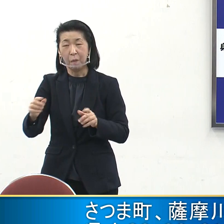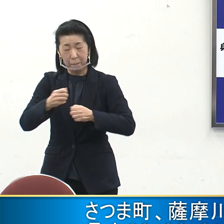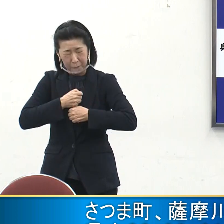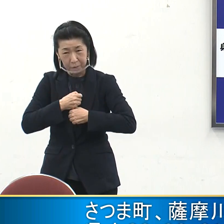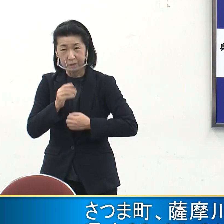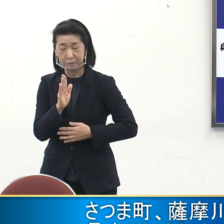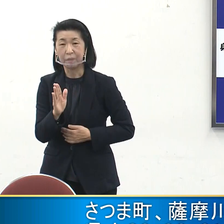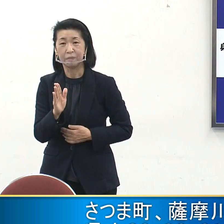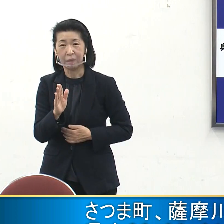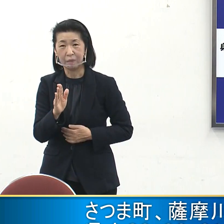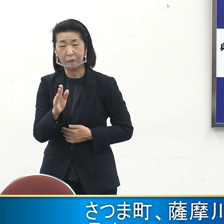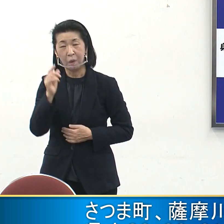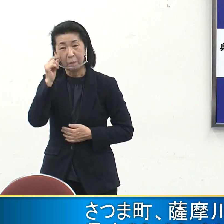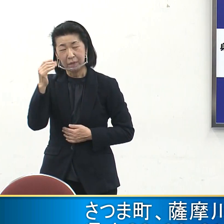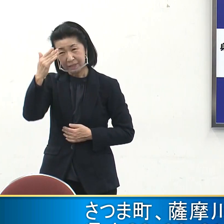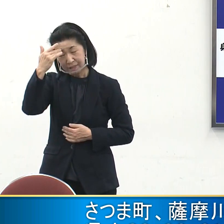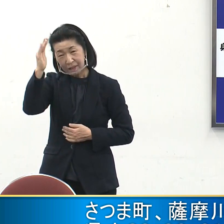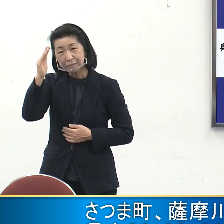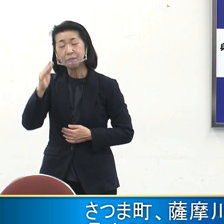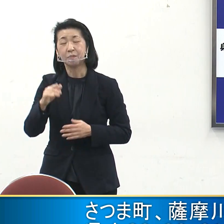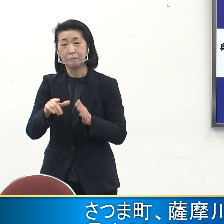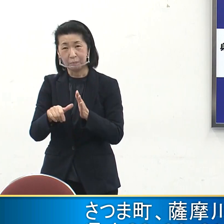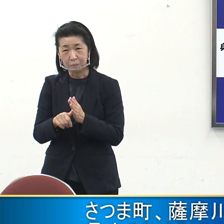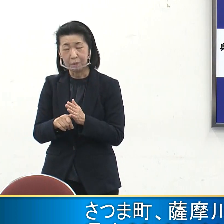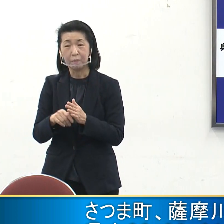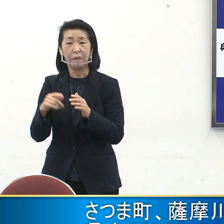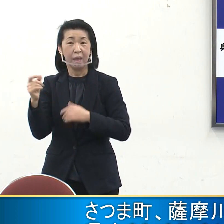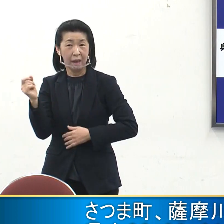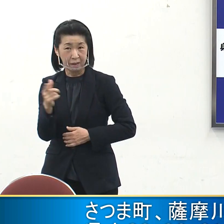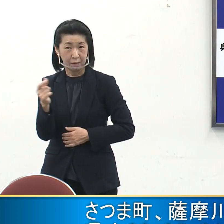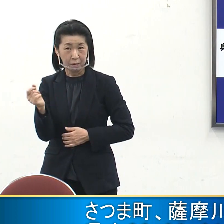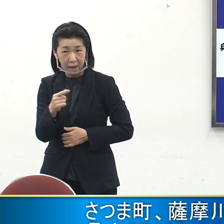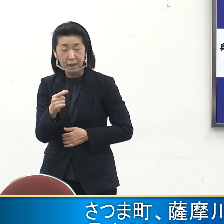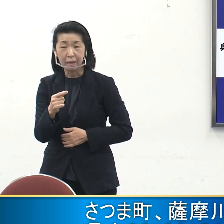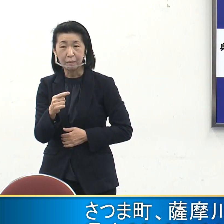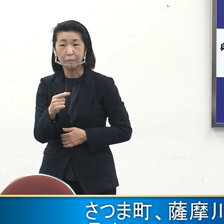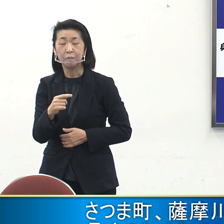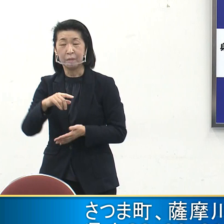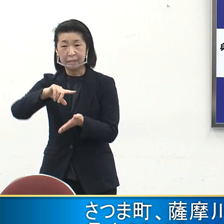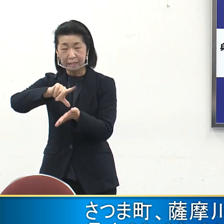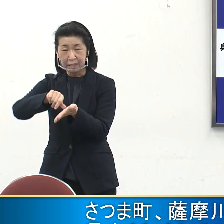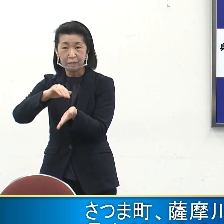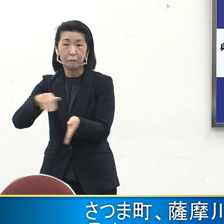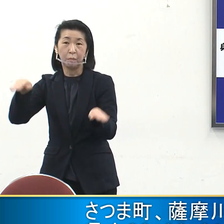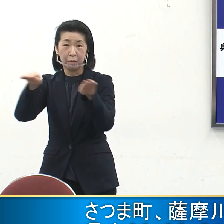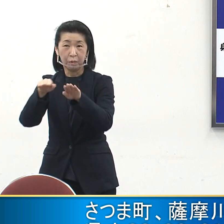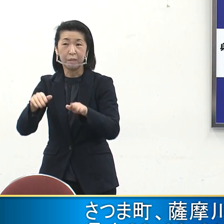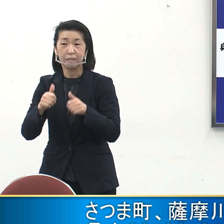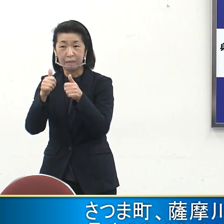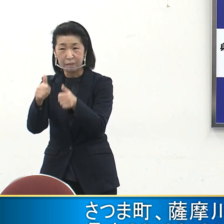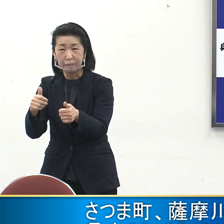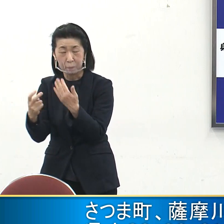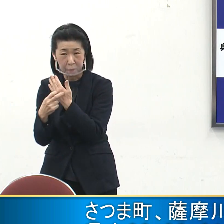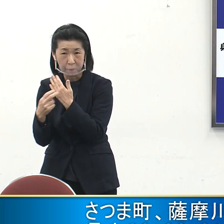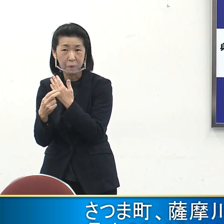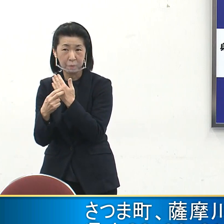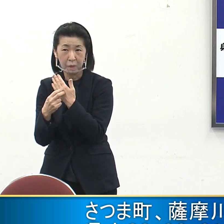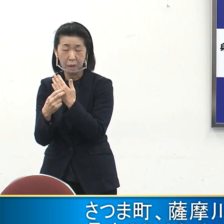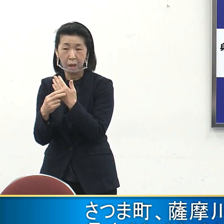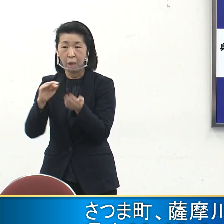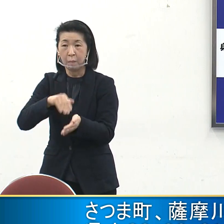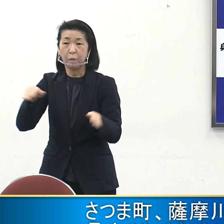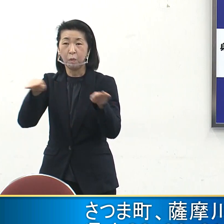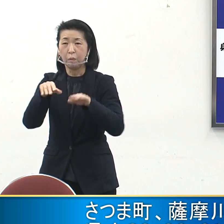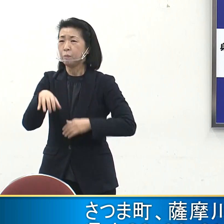等の症状が生じた場合は、早めにかかりつけ医等の地域の医療機関に相談していただくか、相談する医療機関に迷う場合